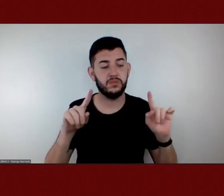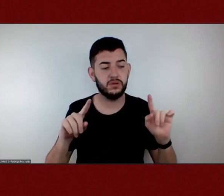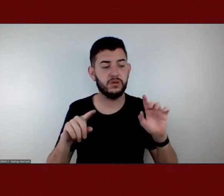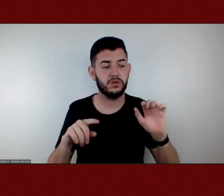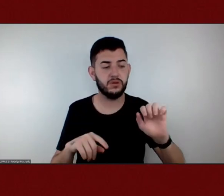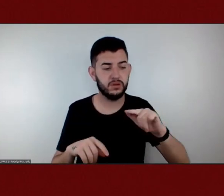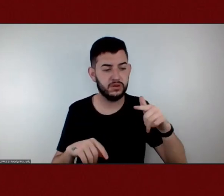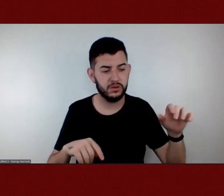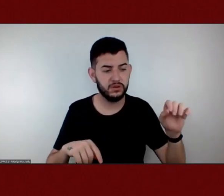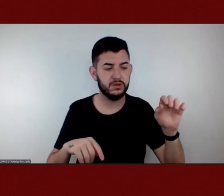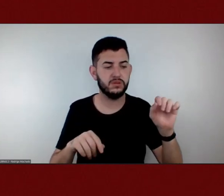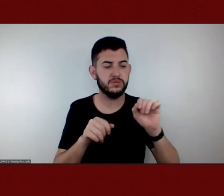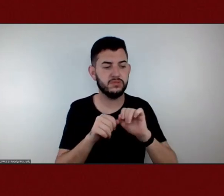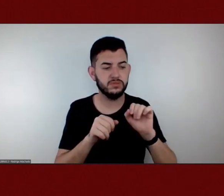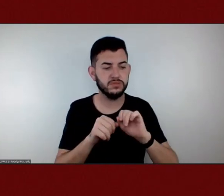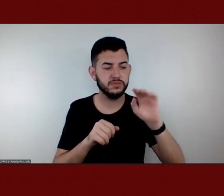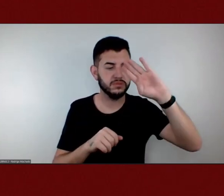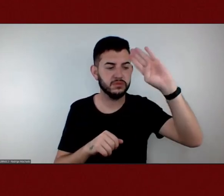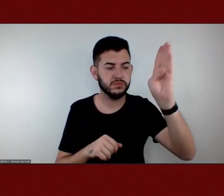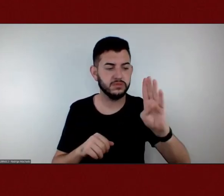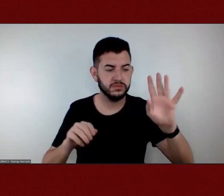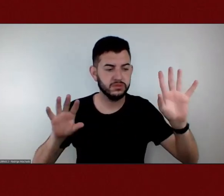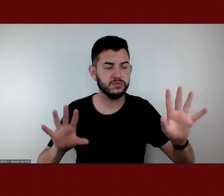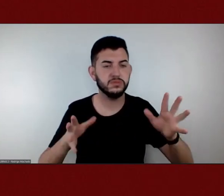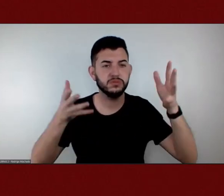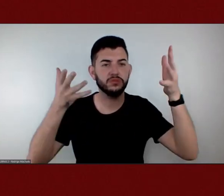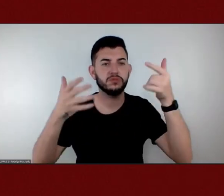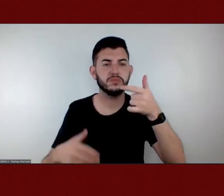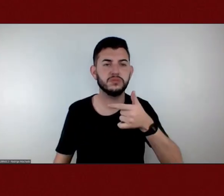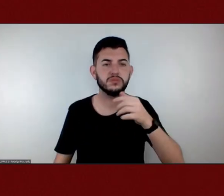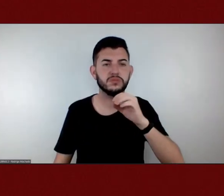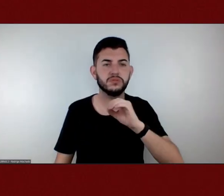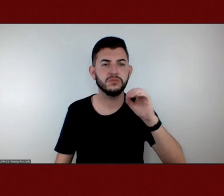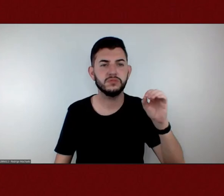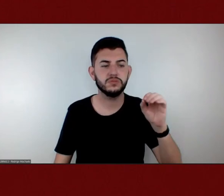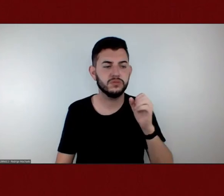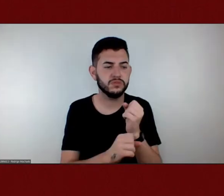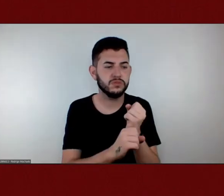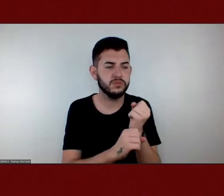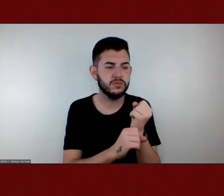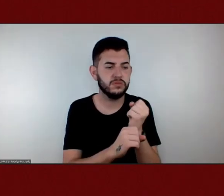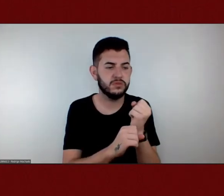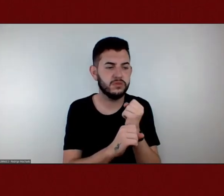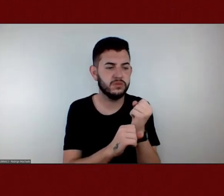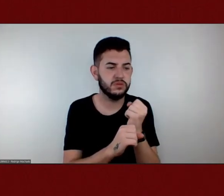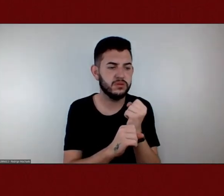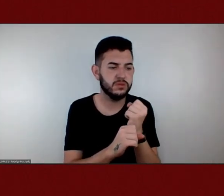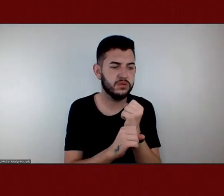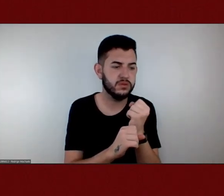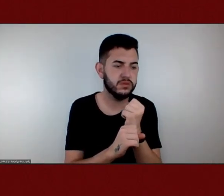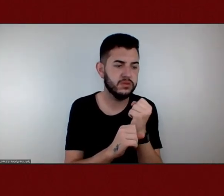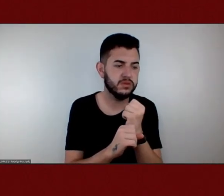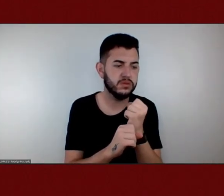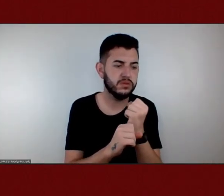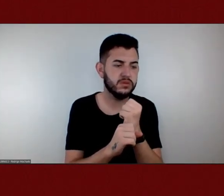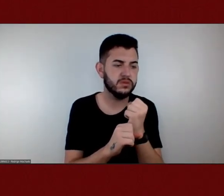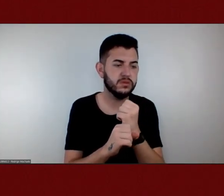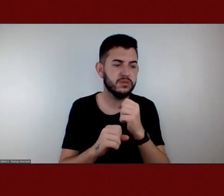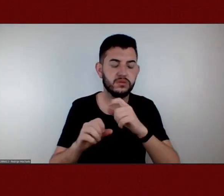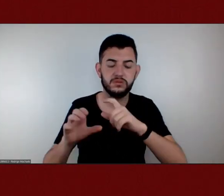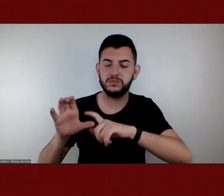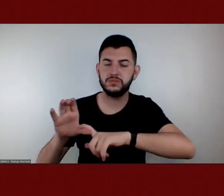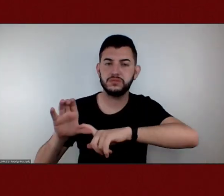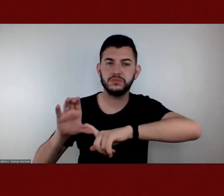comemorar 200 anos de independência exatamente nesse ano de 22.